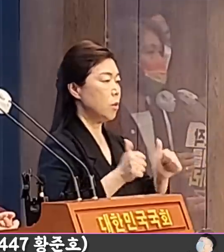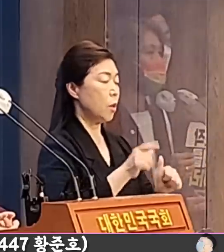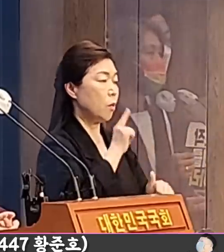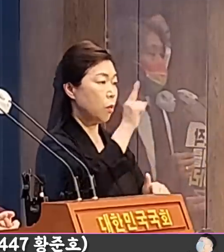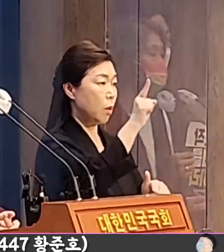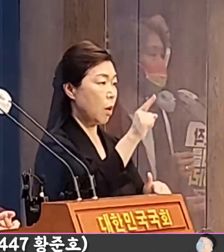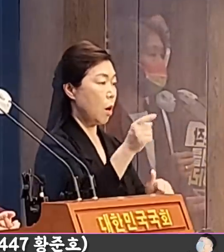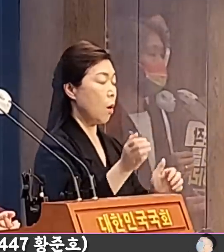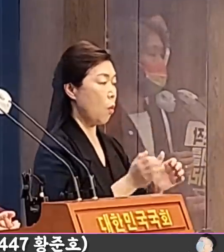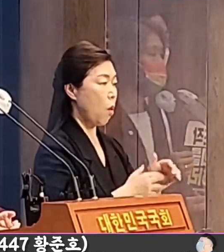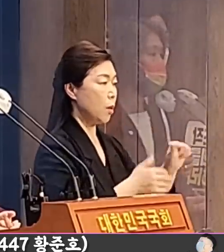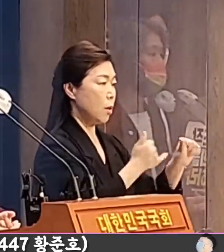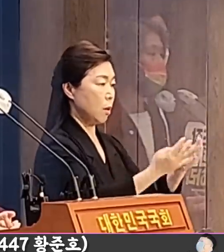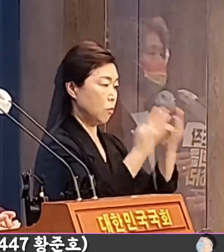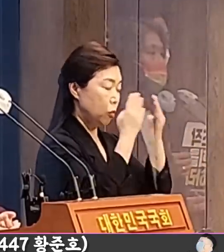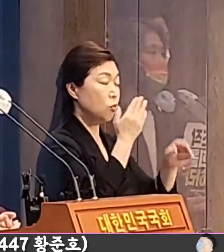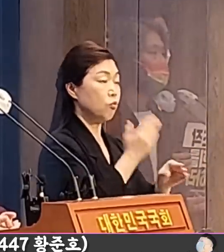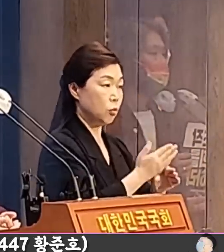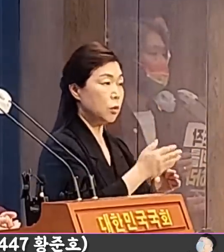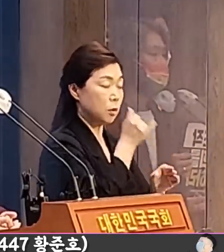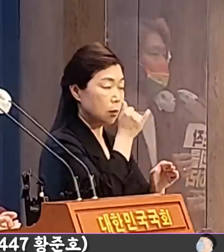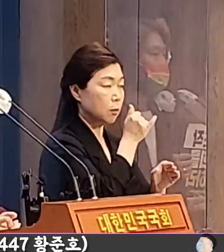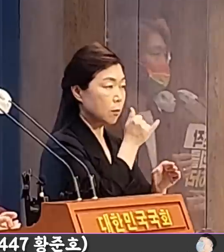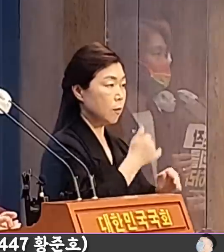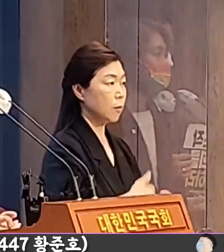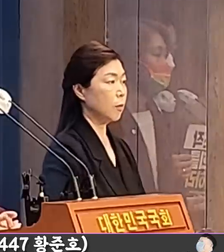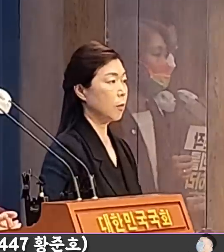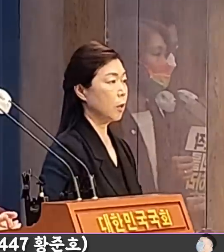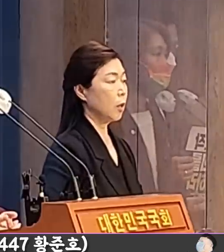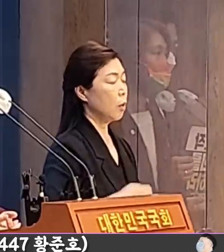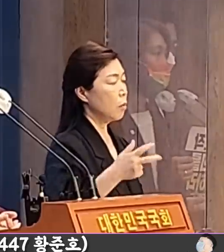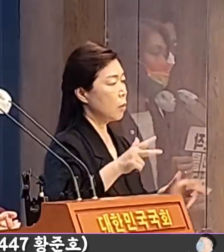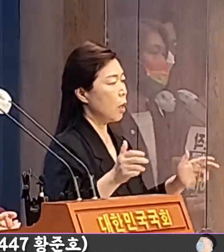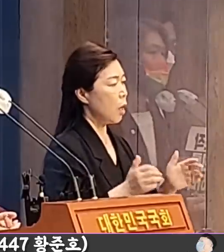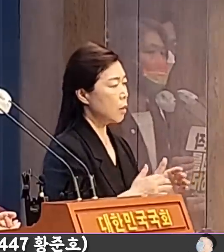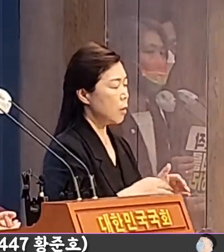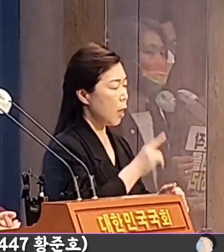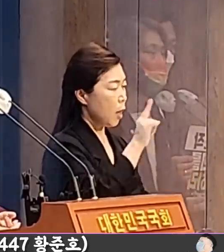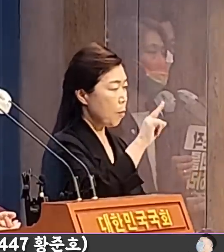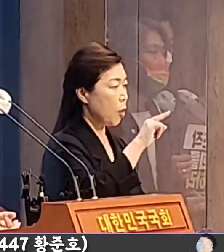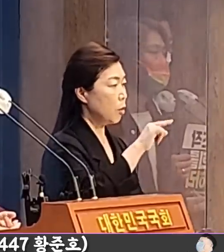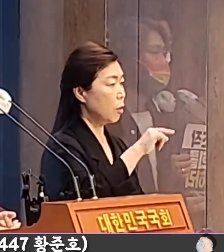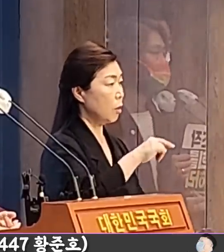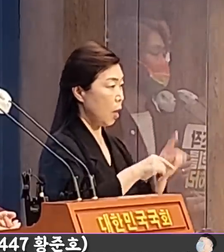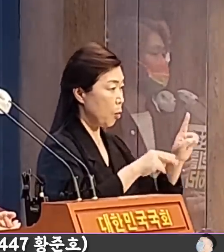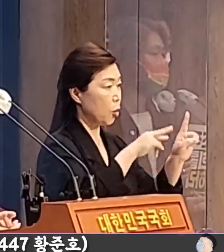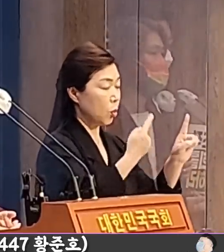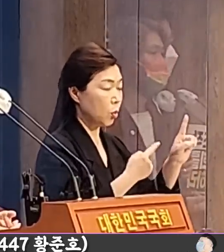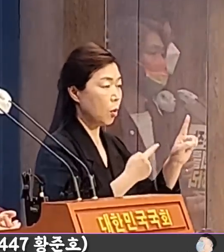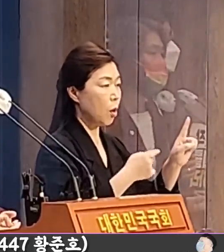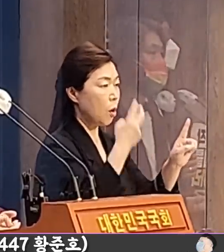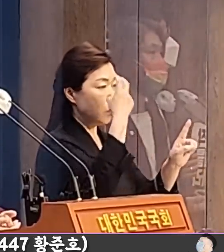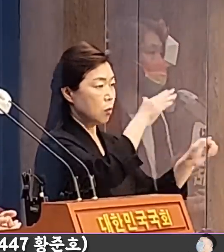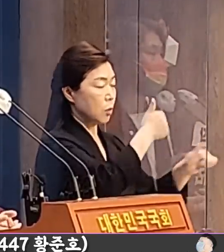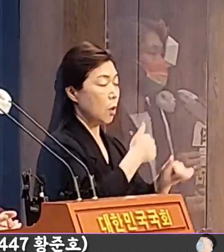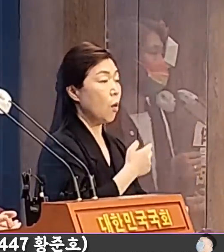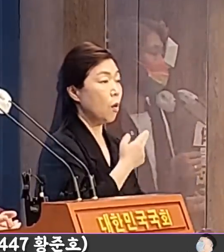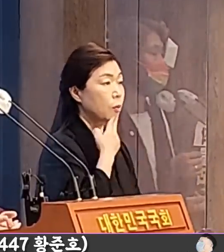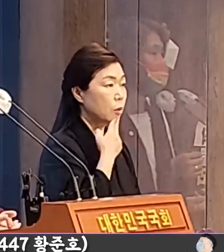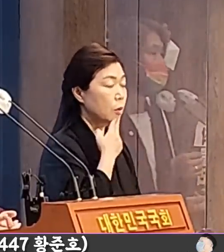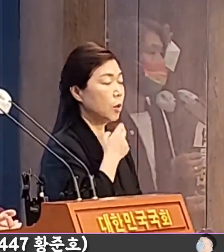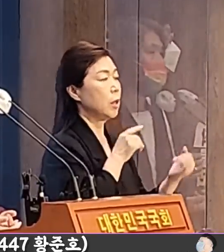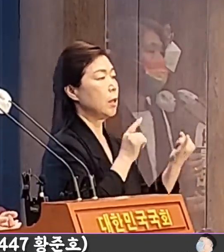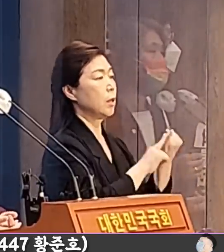기소되고 5명이 구속된 상태이고 여태까지 단 한 번도 조사, 소환 조사를 받지 않은 김건희